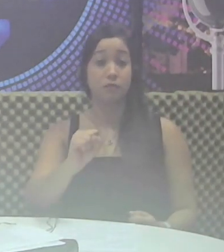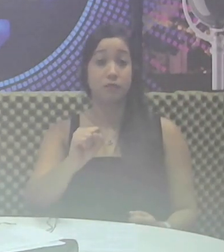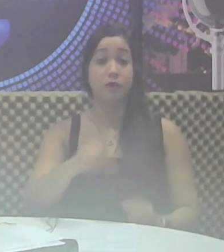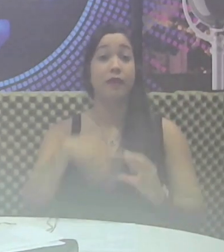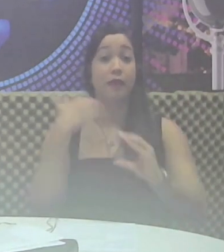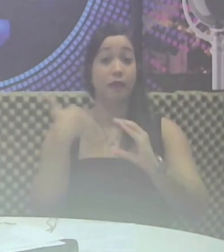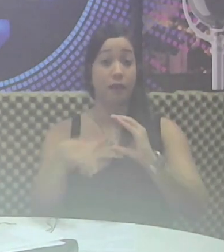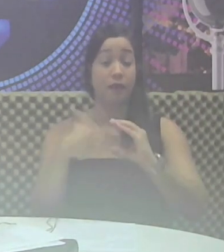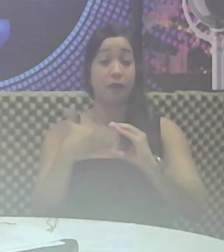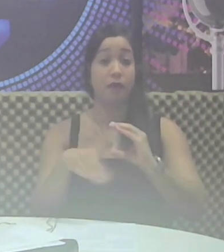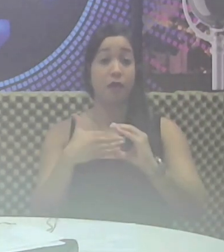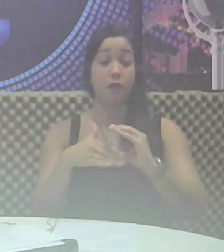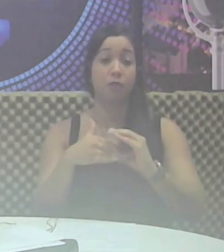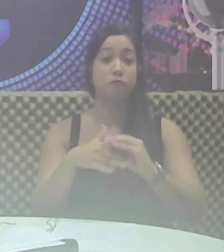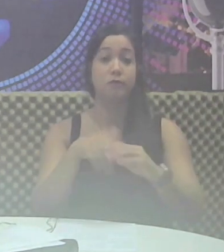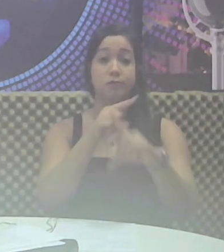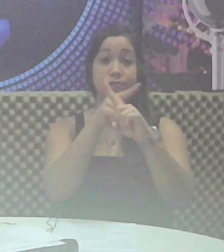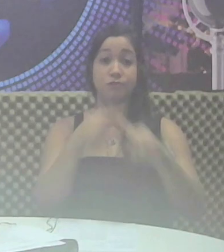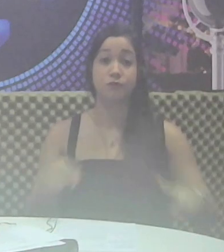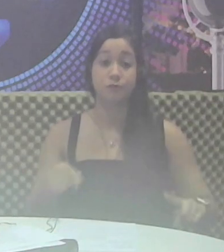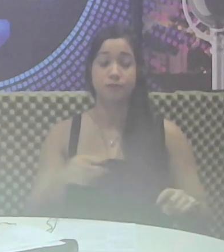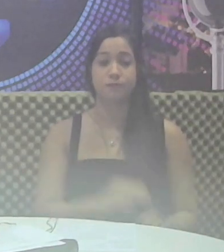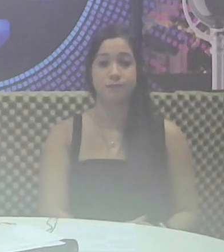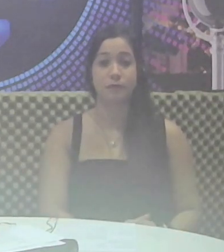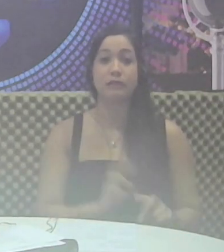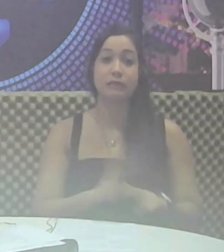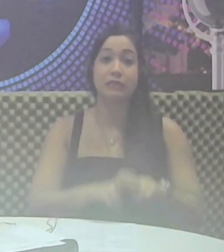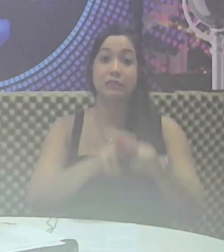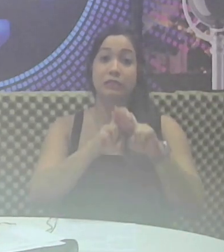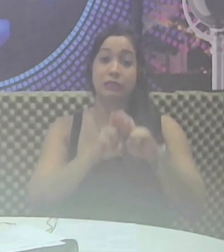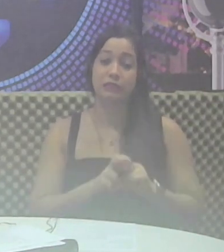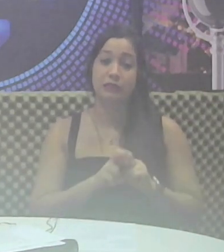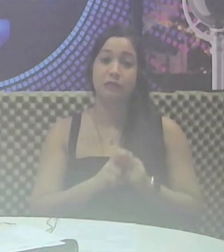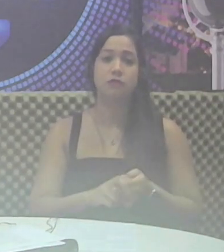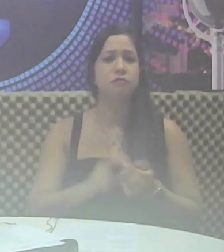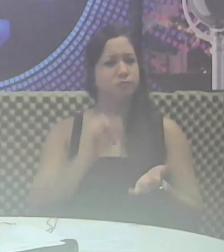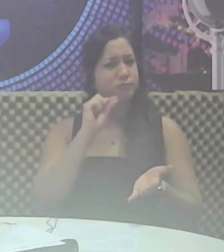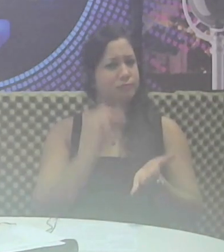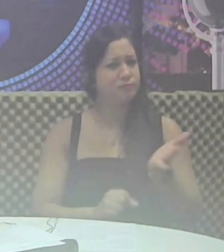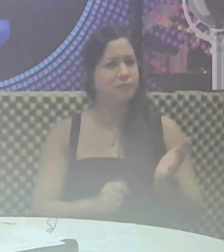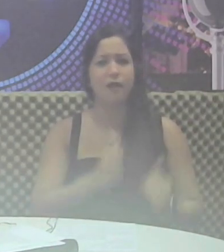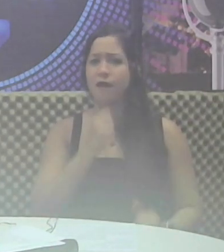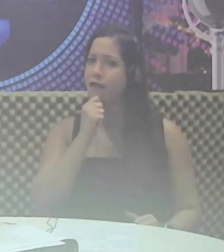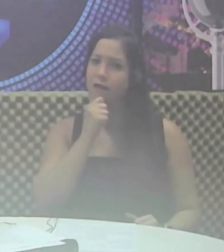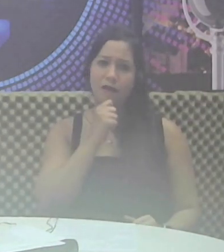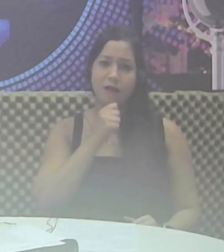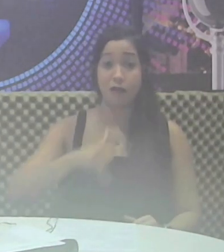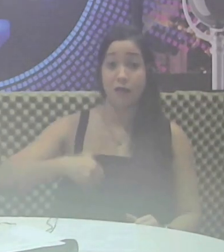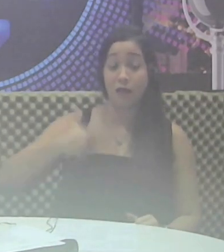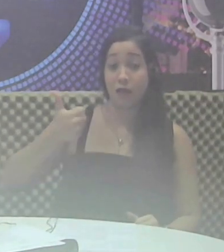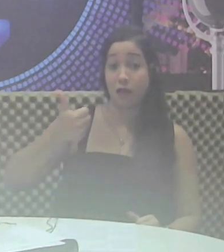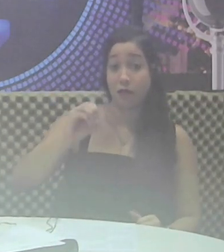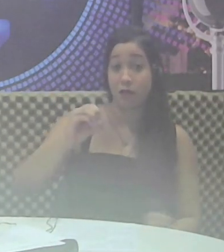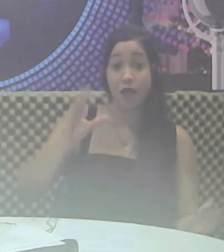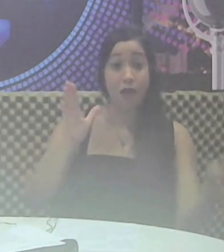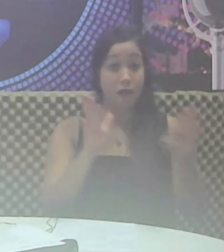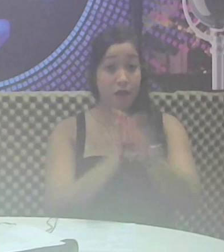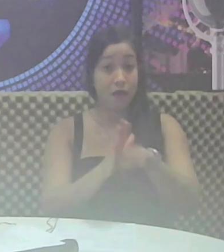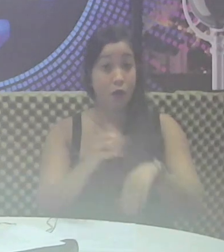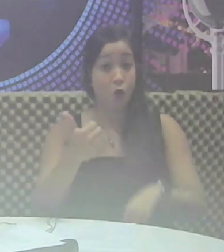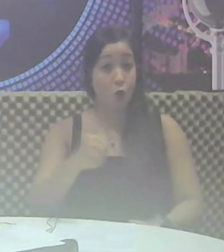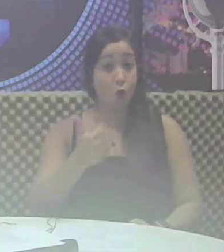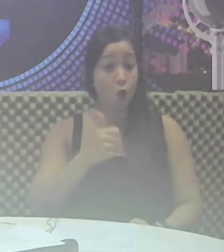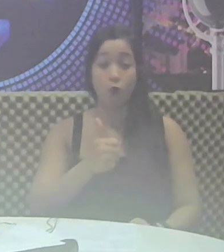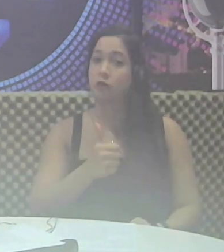e-mail da não validação. Portanto, inscritos que não tenham entre 10 e 11 anos